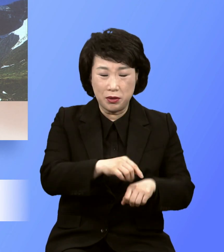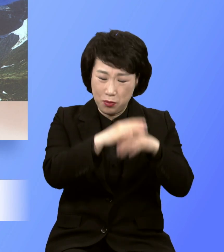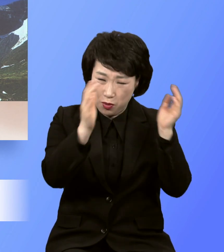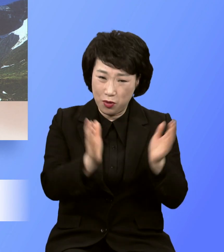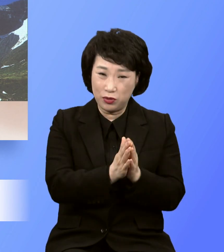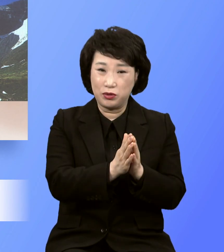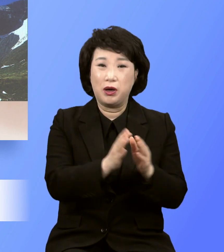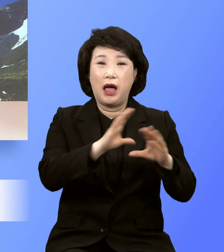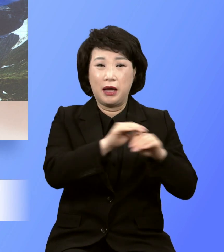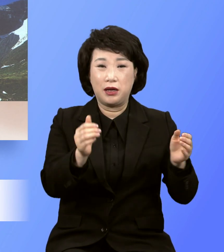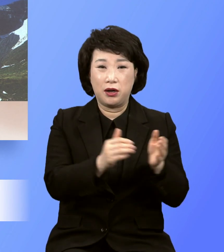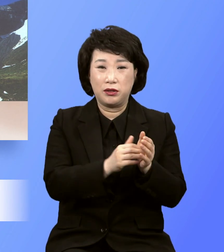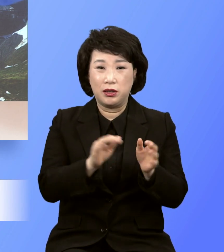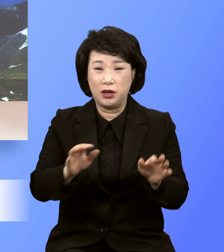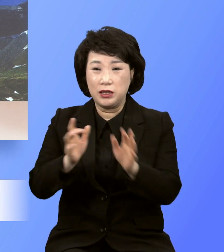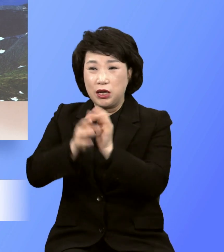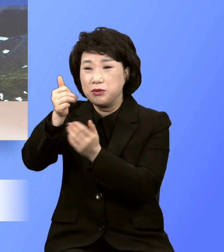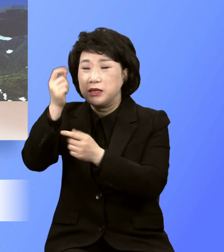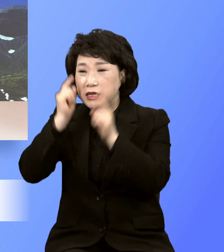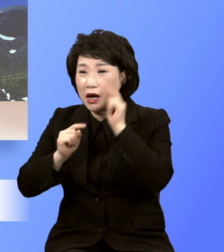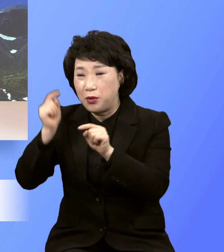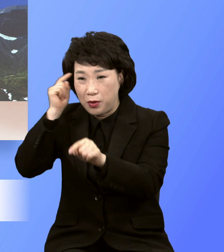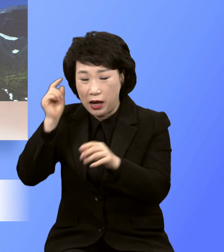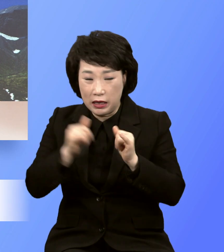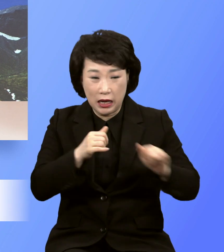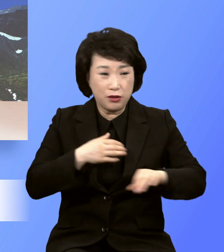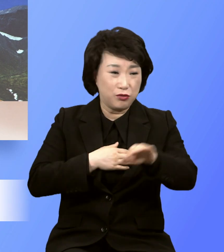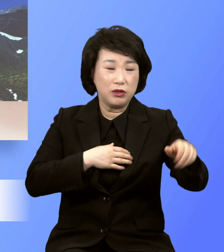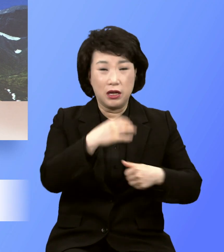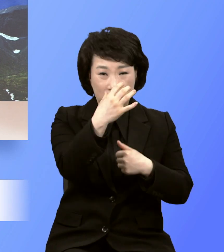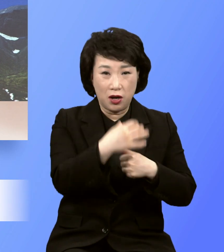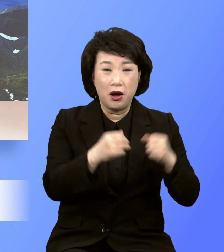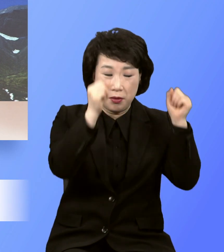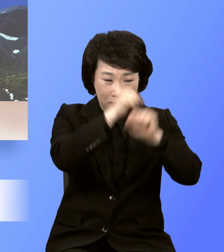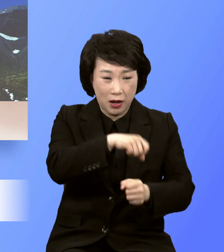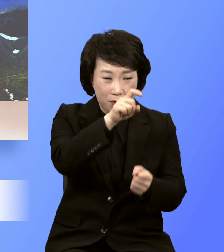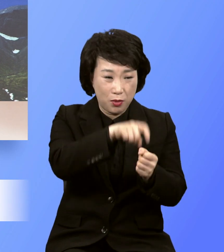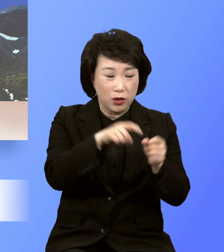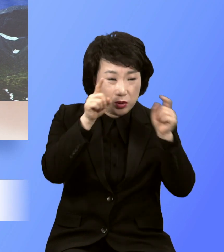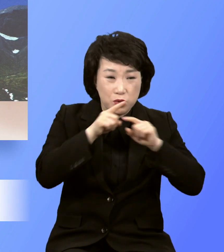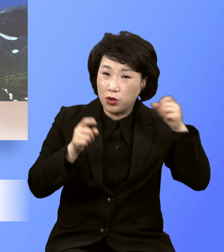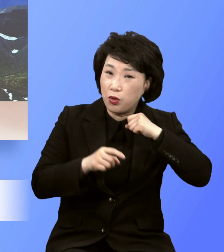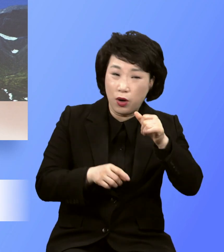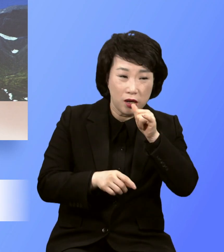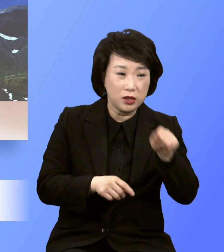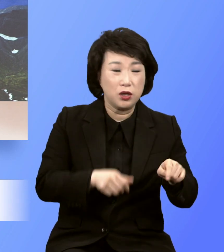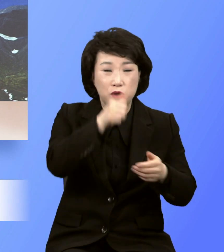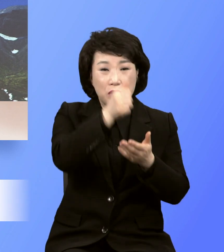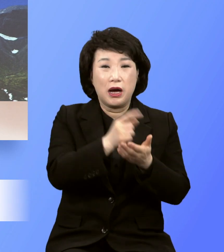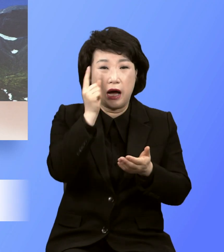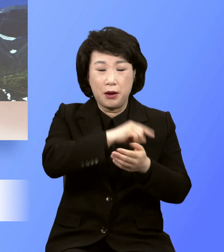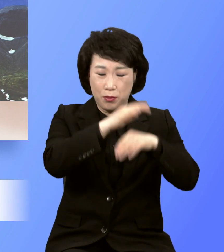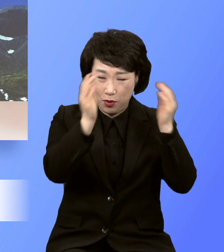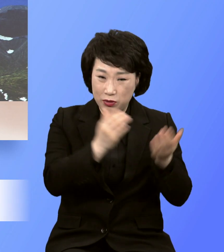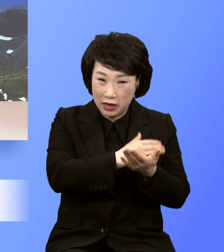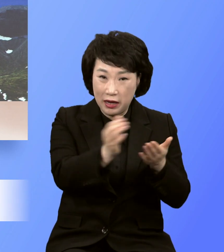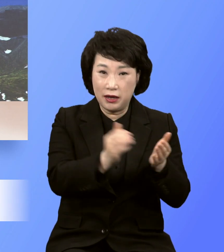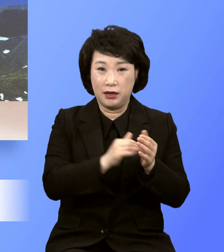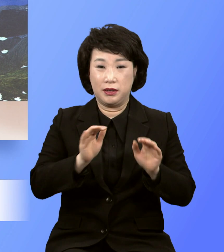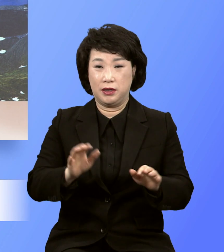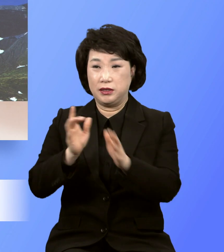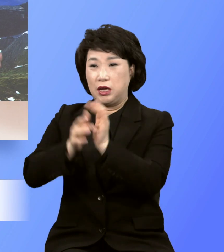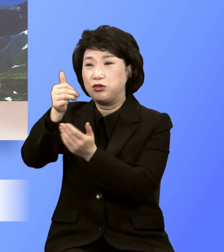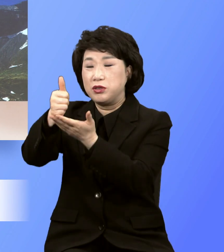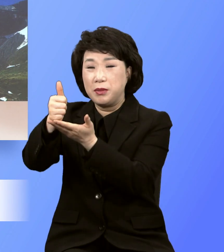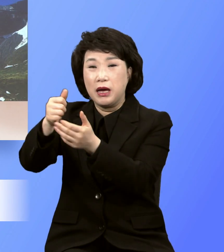파괴시켜버리고 그가 상함은 우리를 결박해서 멸망시켜 지옥 보내는 죄악을 파괴시켜버리고